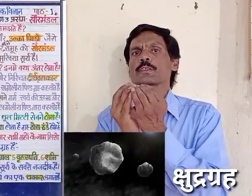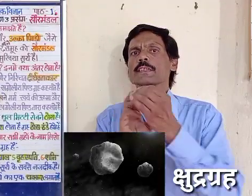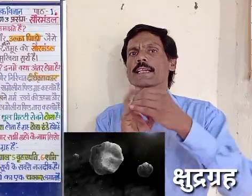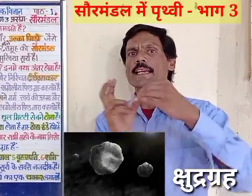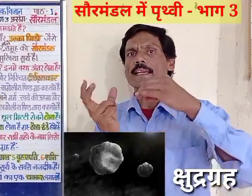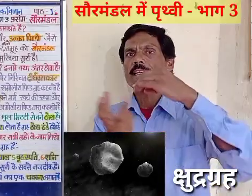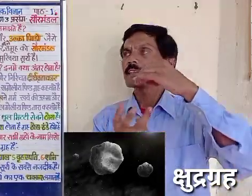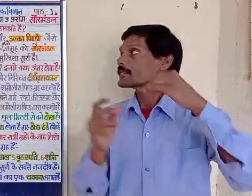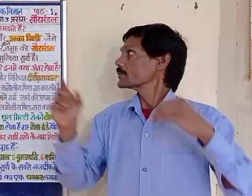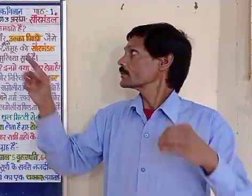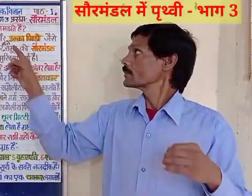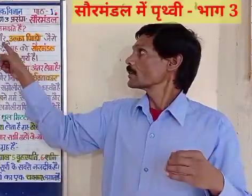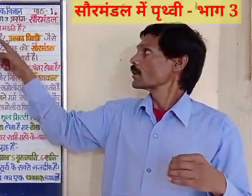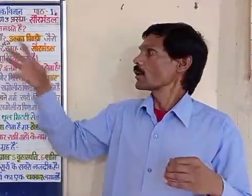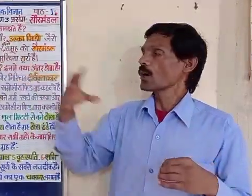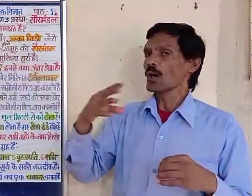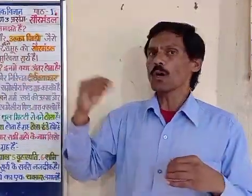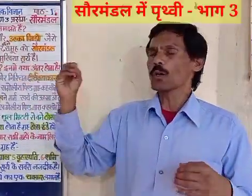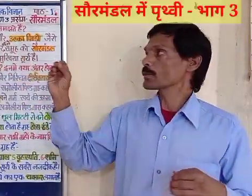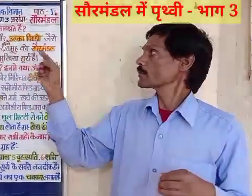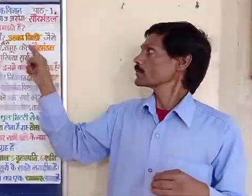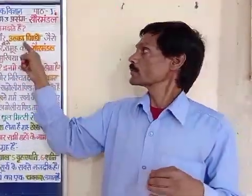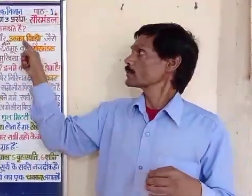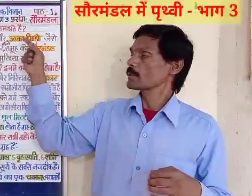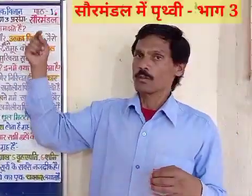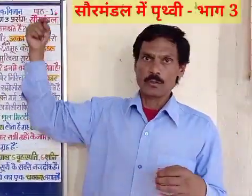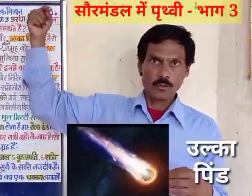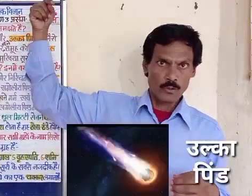क्षुद्र ग्रह और